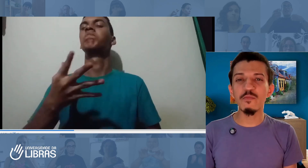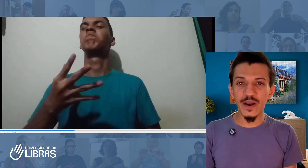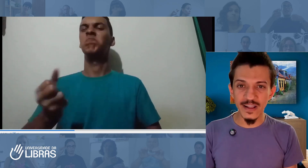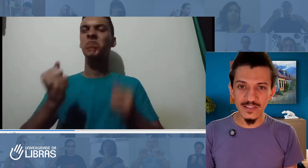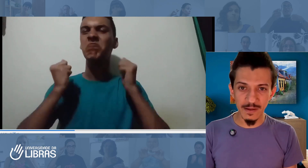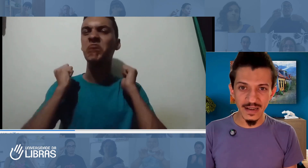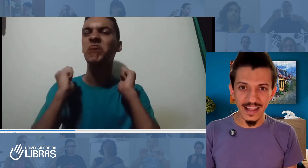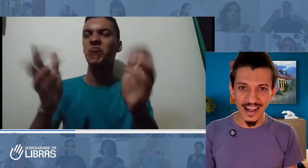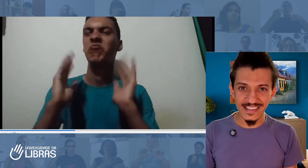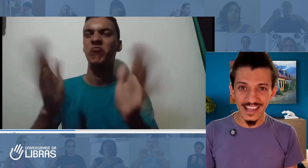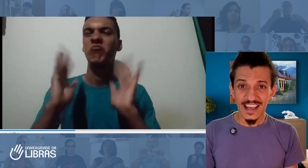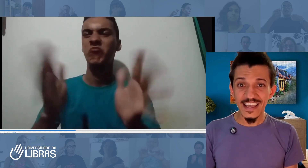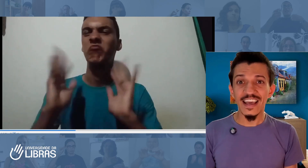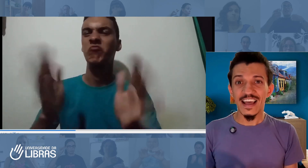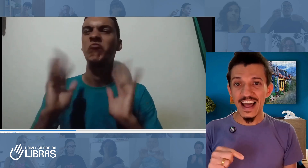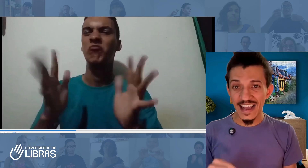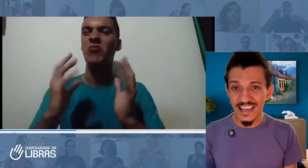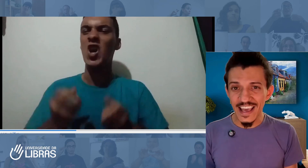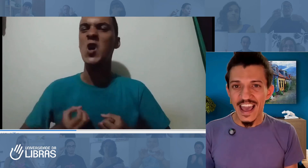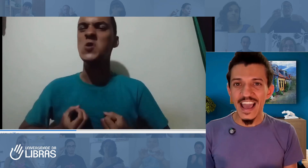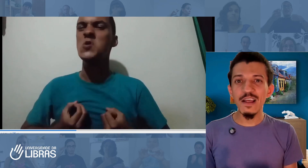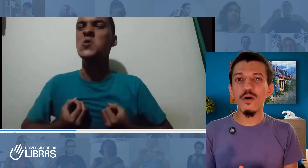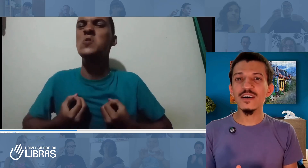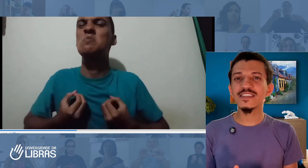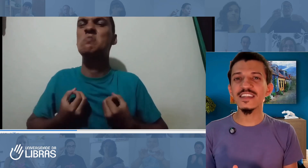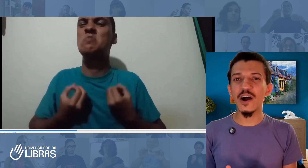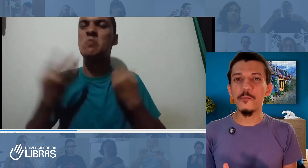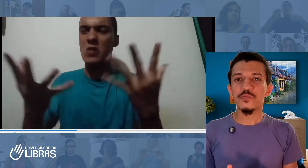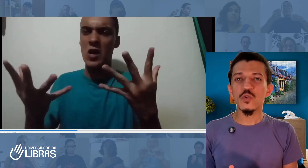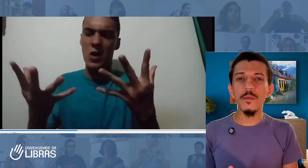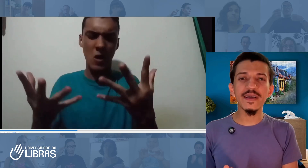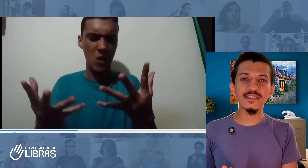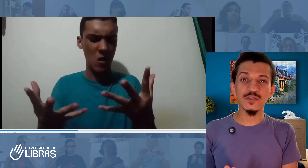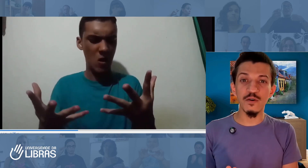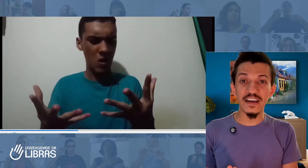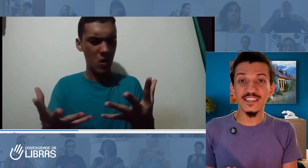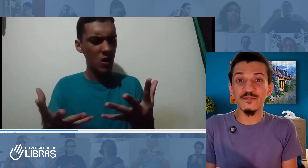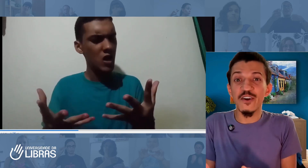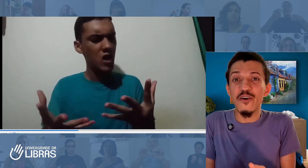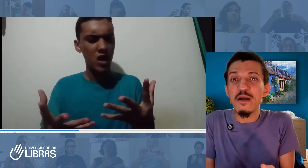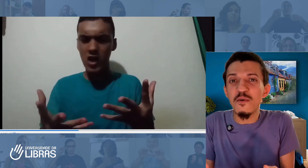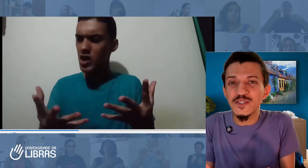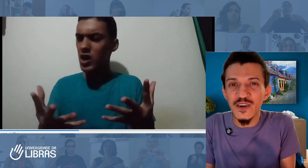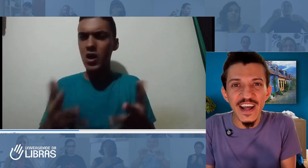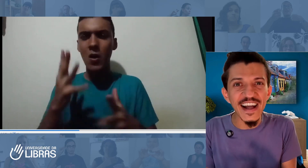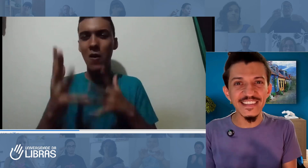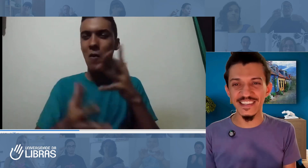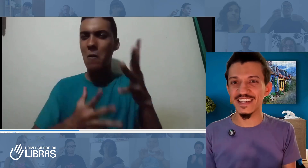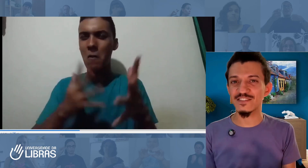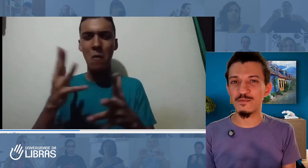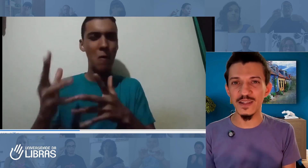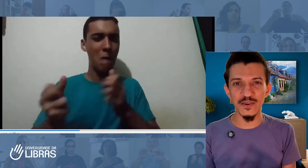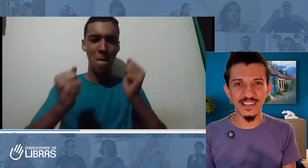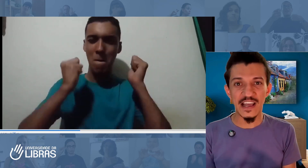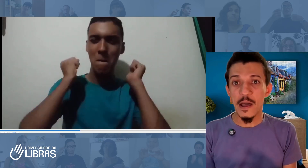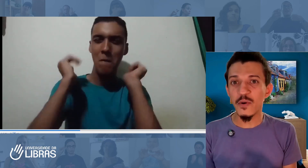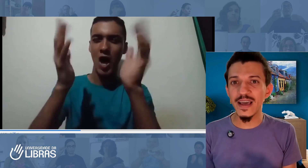suas habilidades. E aqui ele mostra, então, como que essas conversas foram emocionantes e transformadoras, porque ele